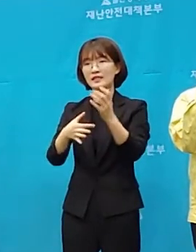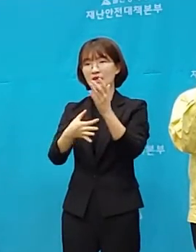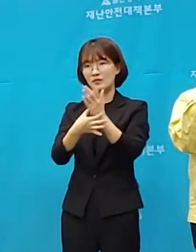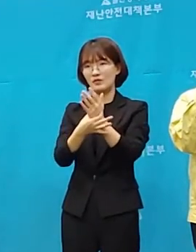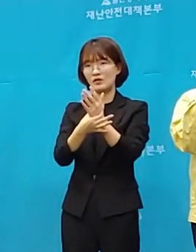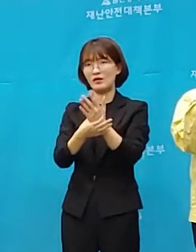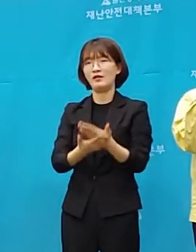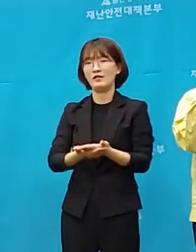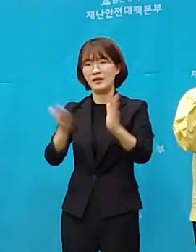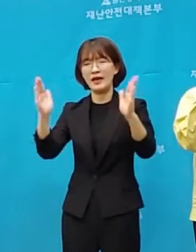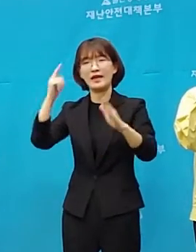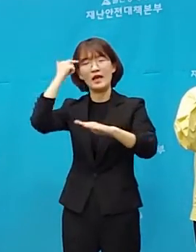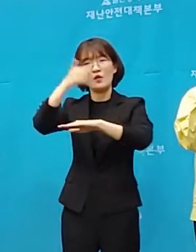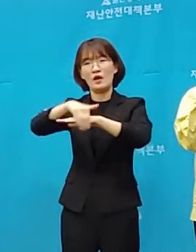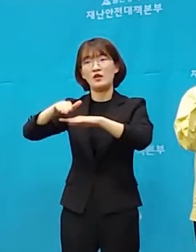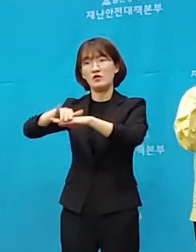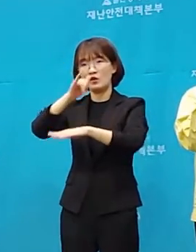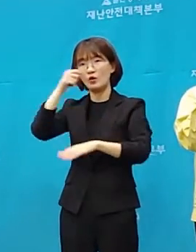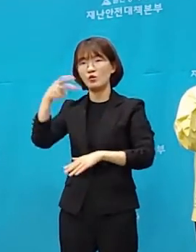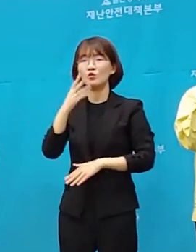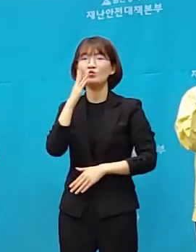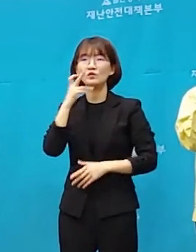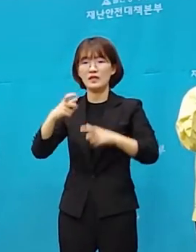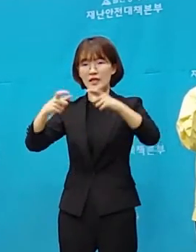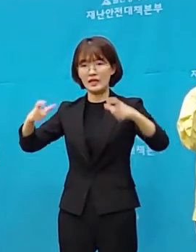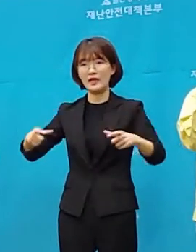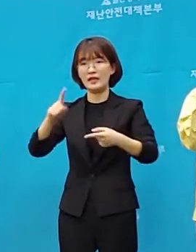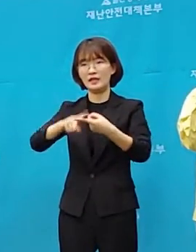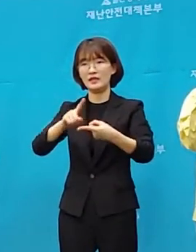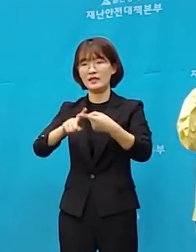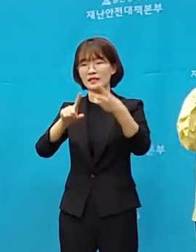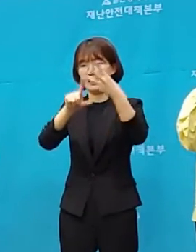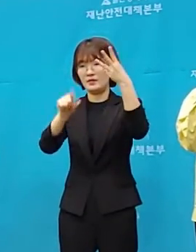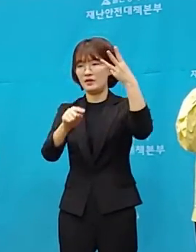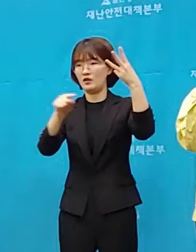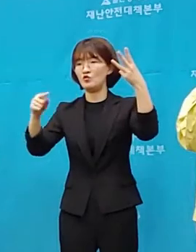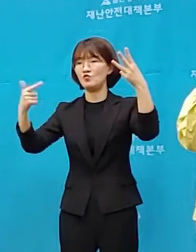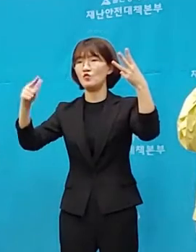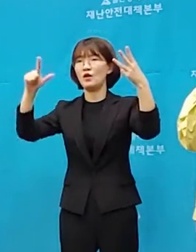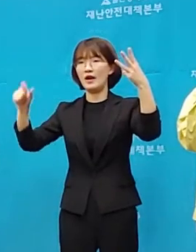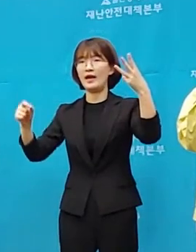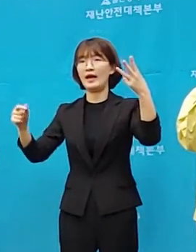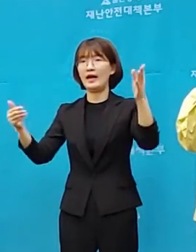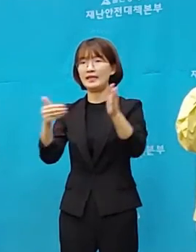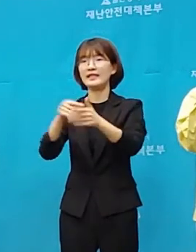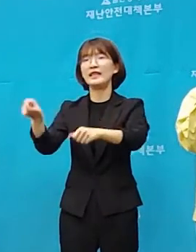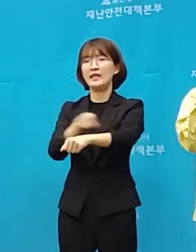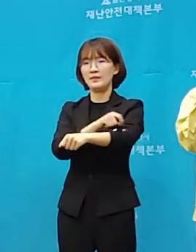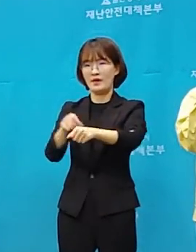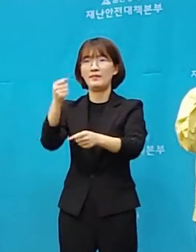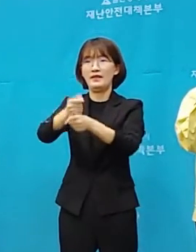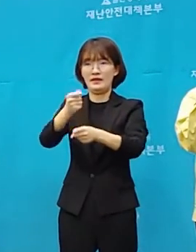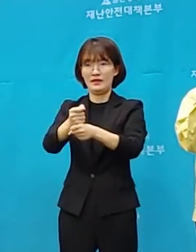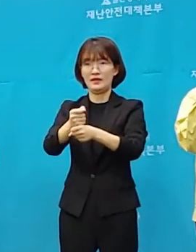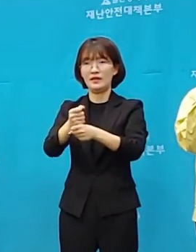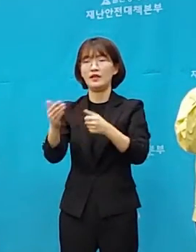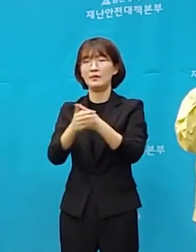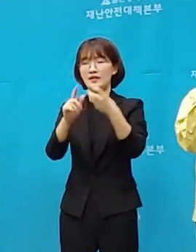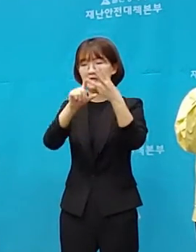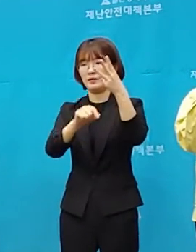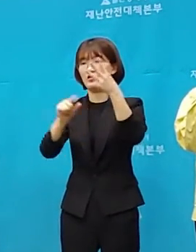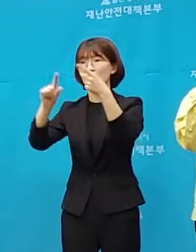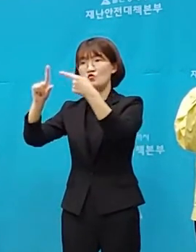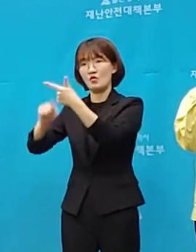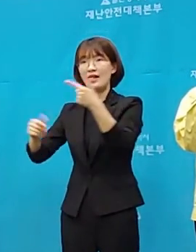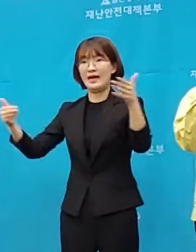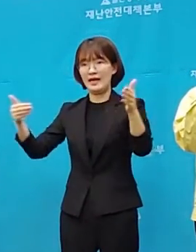발행 계획을 가지고 있고 그중에 울산에 대한 발행분은 3월에서 6월까지 이제 특별 발행분이 되겠습니다. 3월에서 6월까지